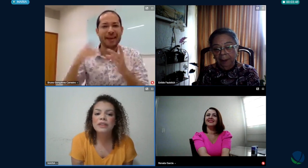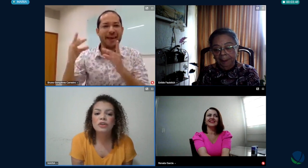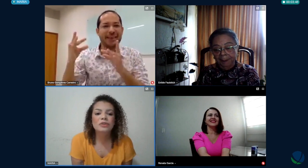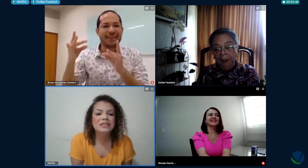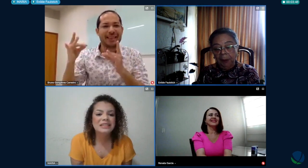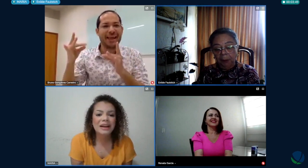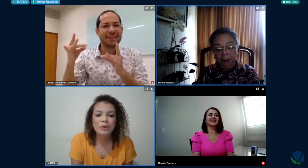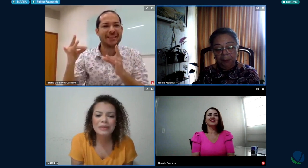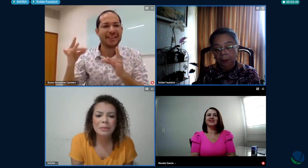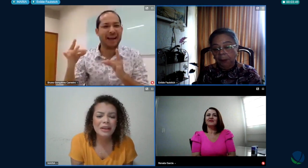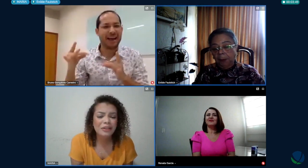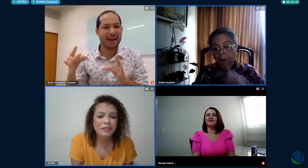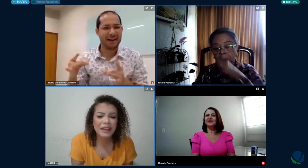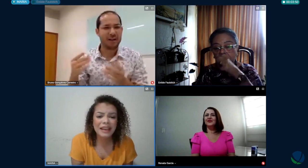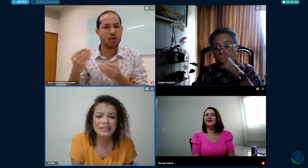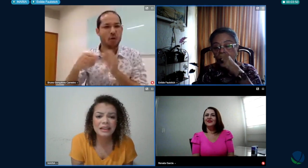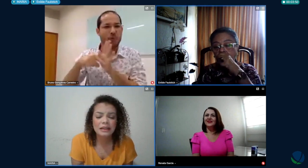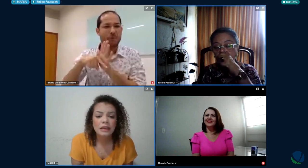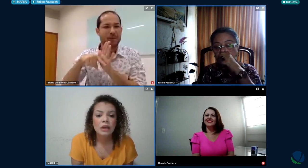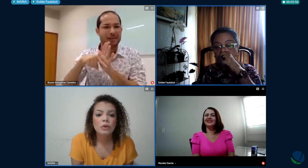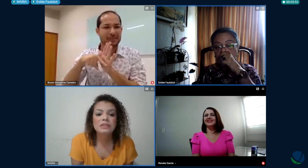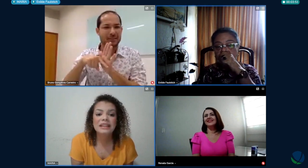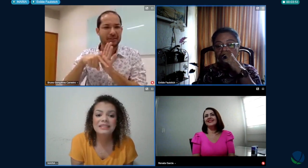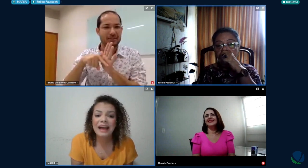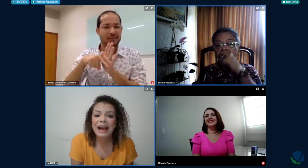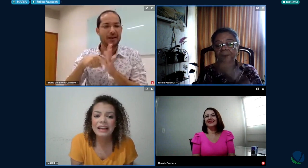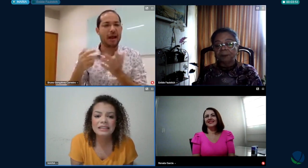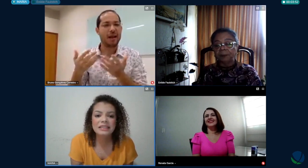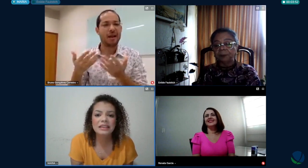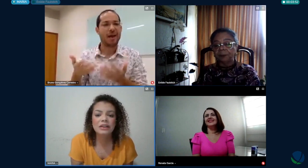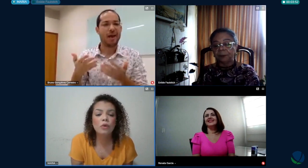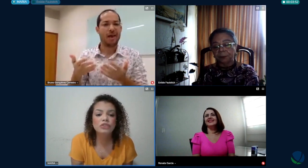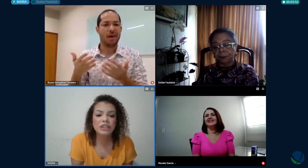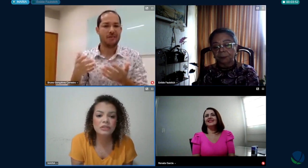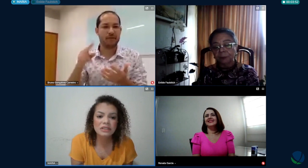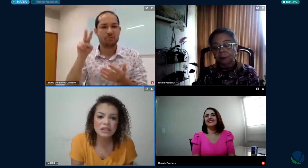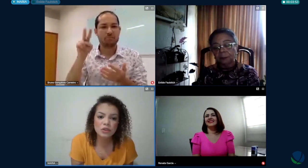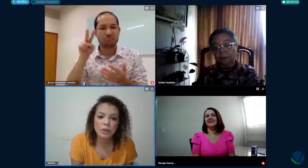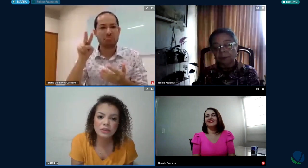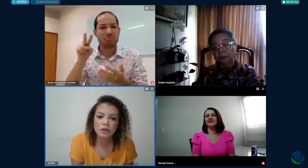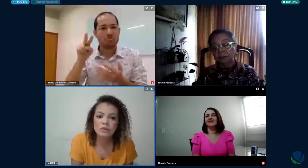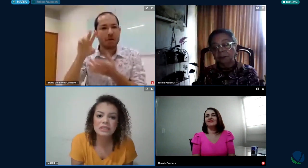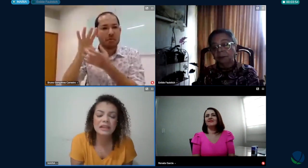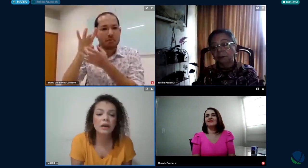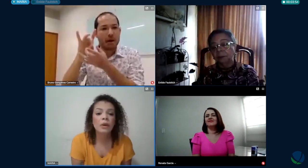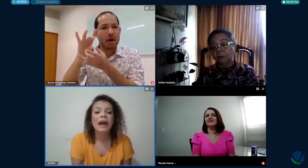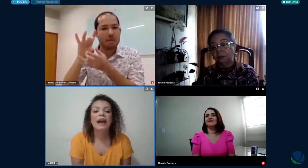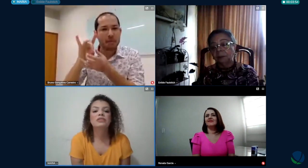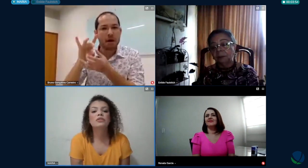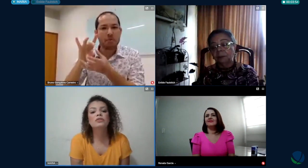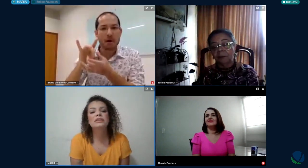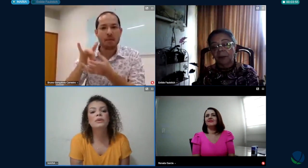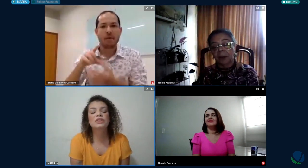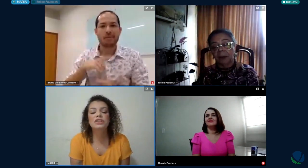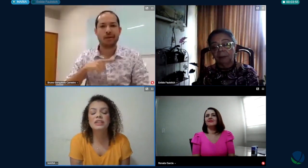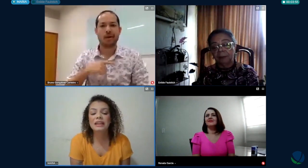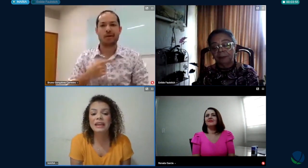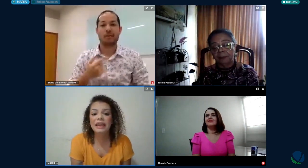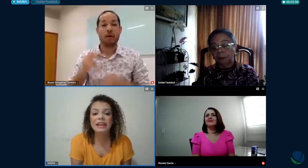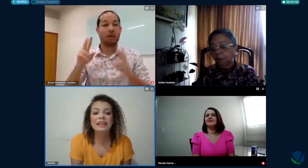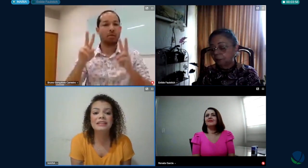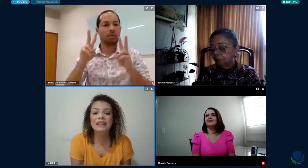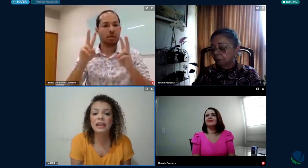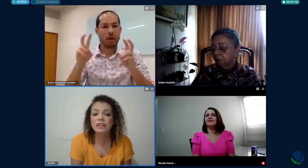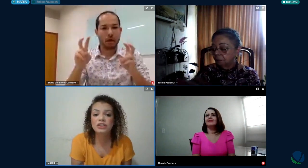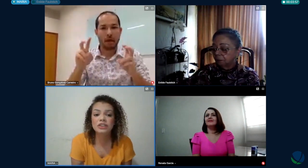A sua introdução está perfeita. Os detalhes contidos na sua introdução. A introdução a gente